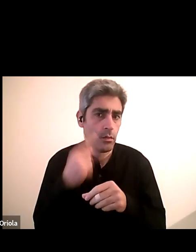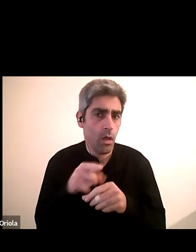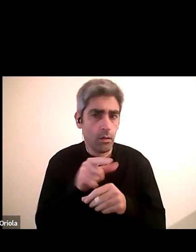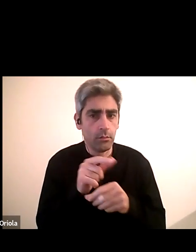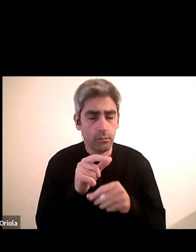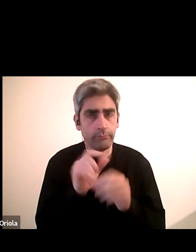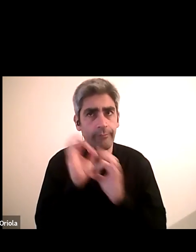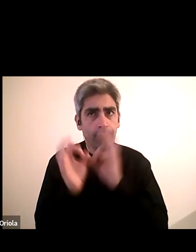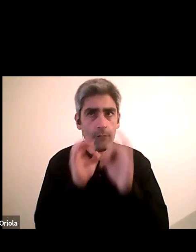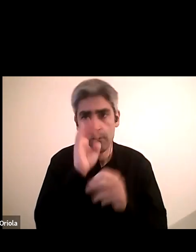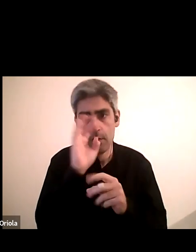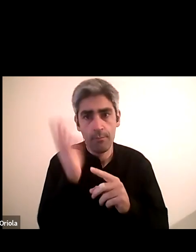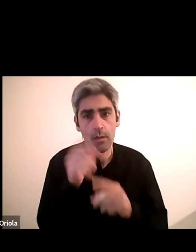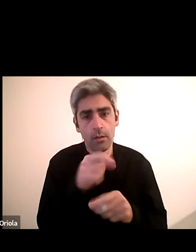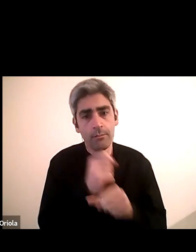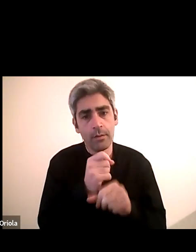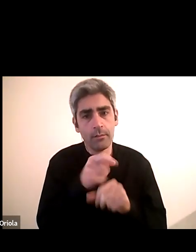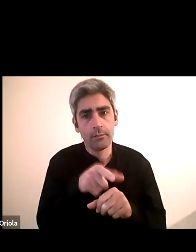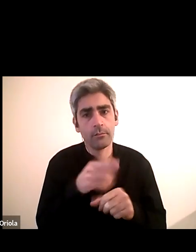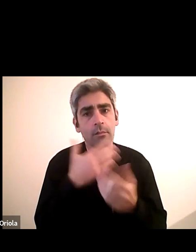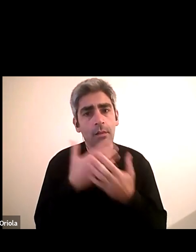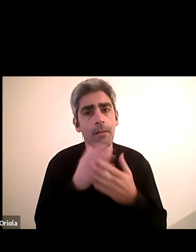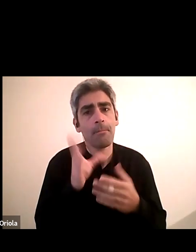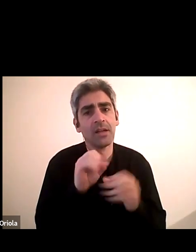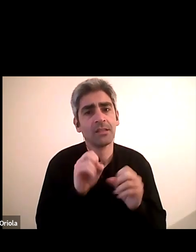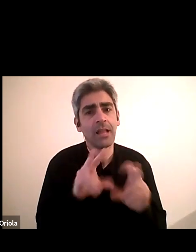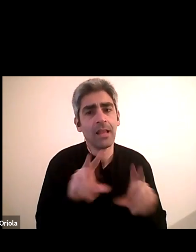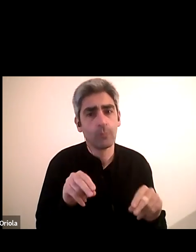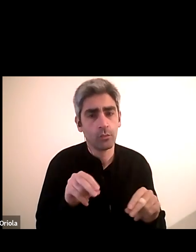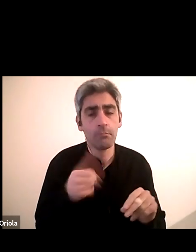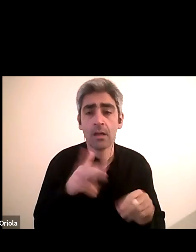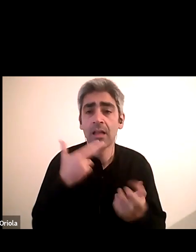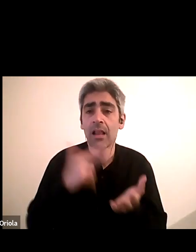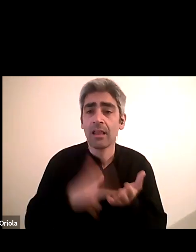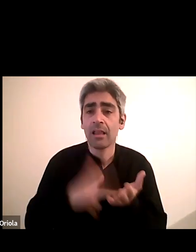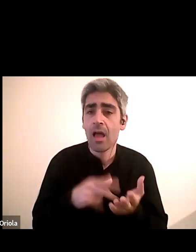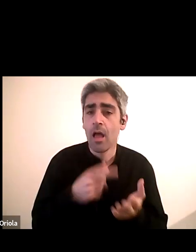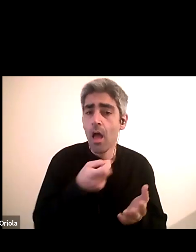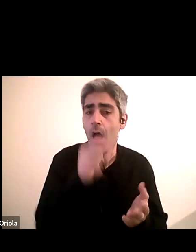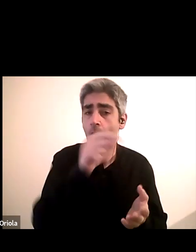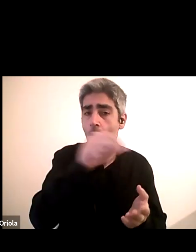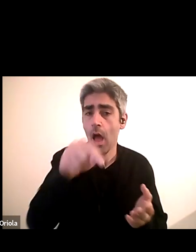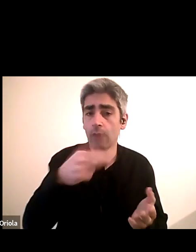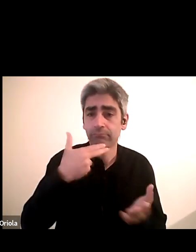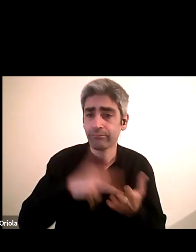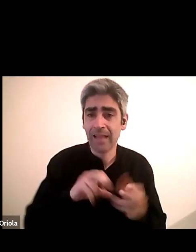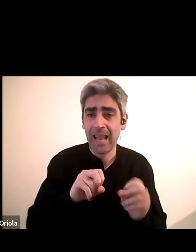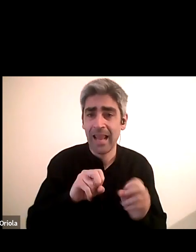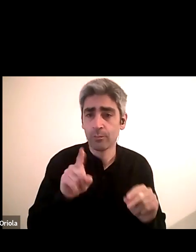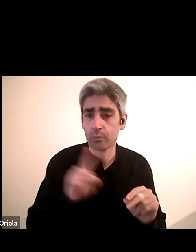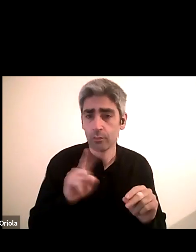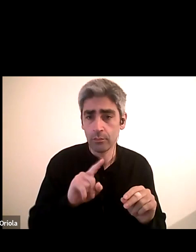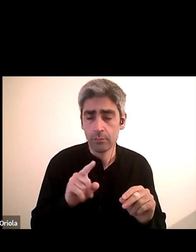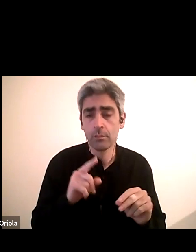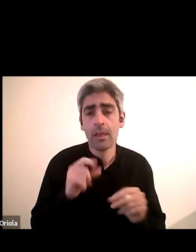seriam empregos também eles mais limpos. Na realidade, muitos não são. Há trabalhos, os empregos